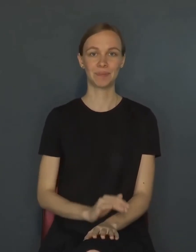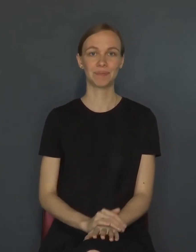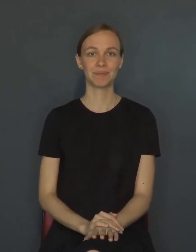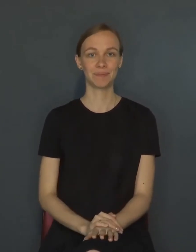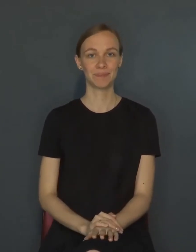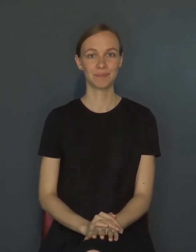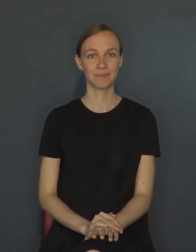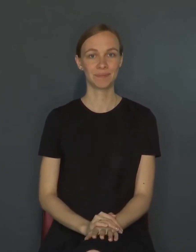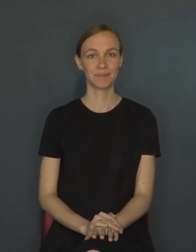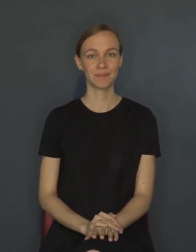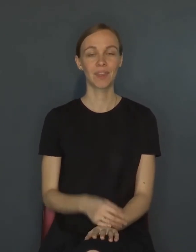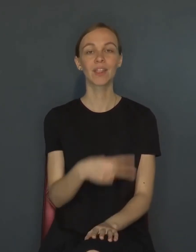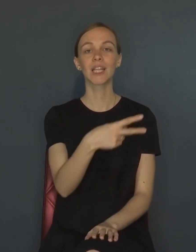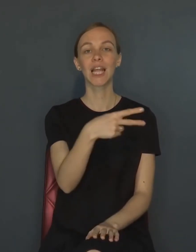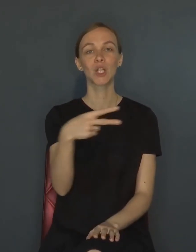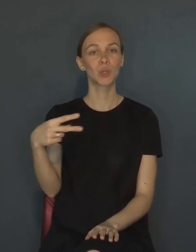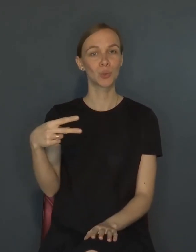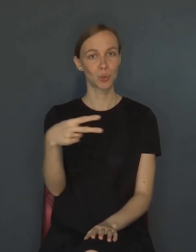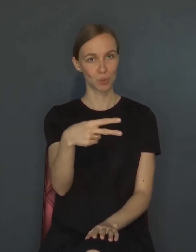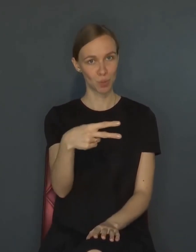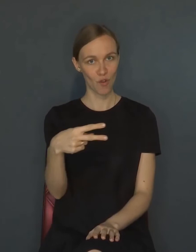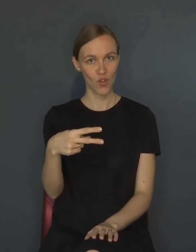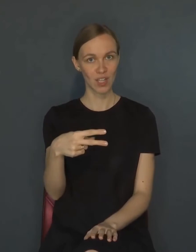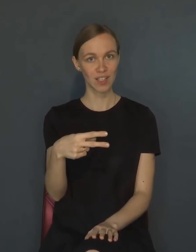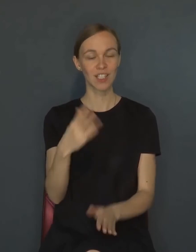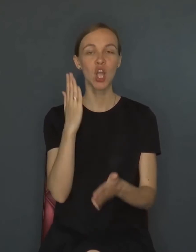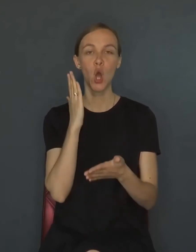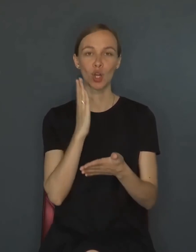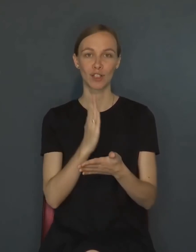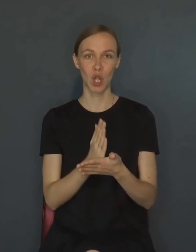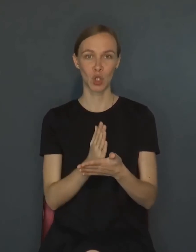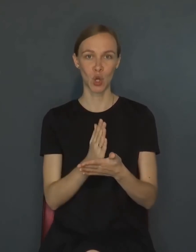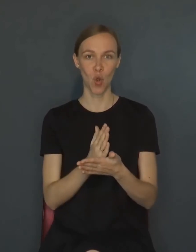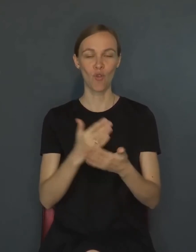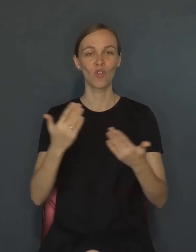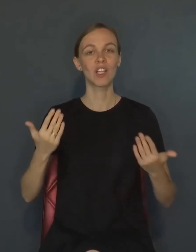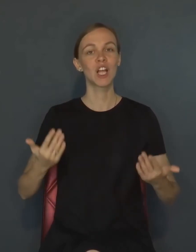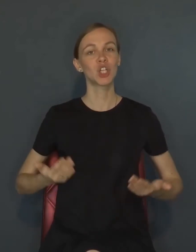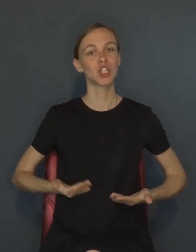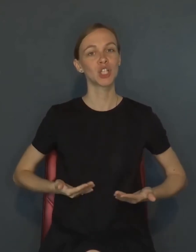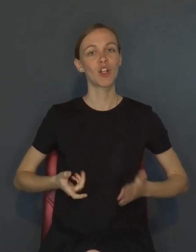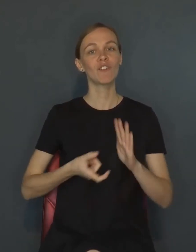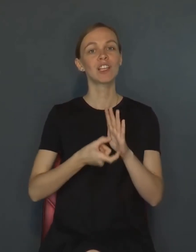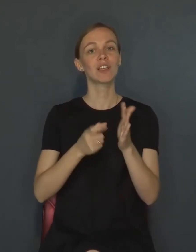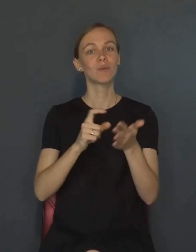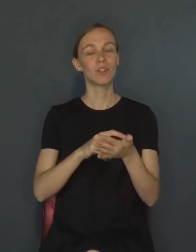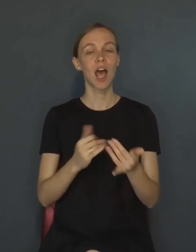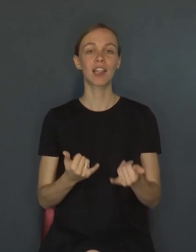На другому поверсі розташовувались житлові кімнати для господарів,